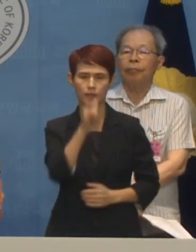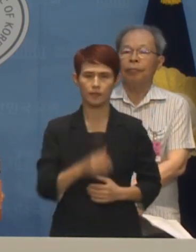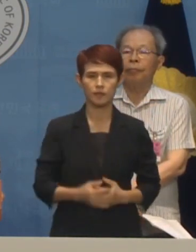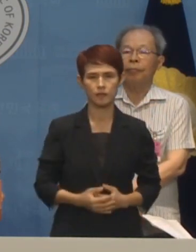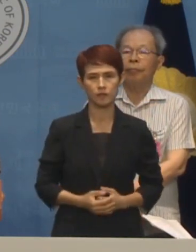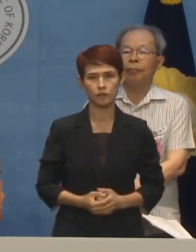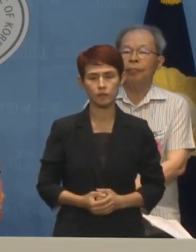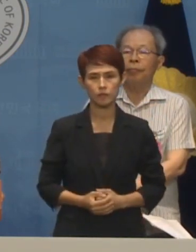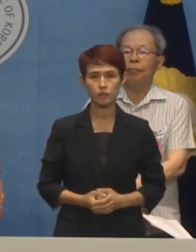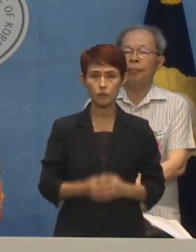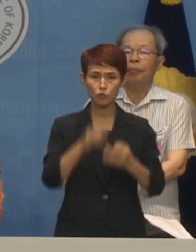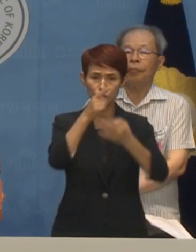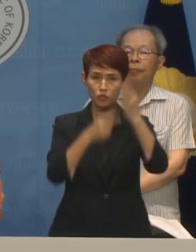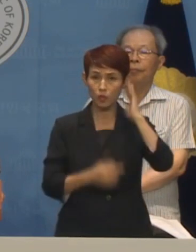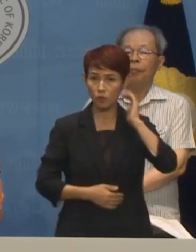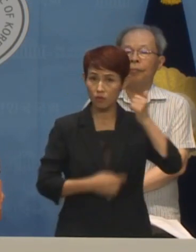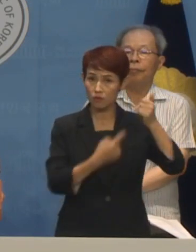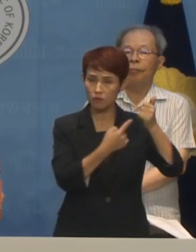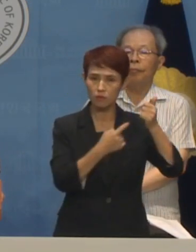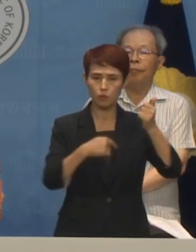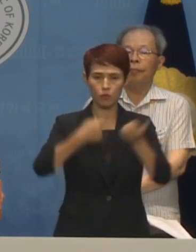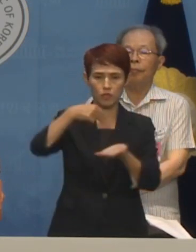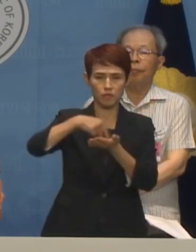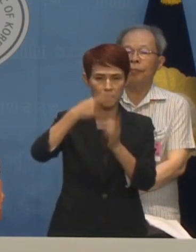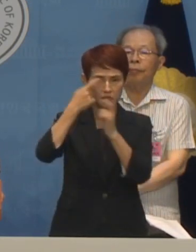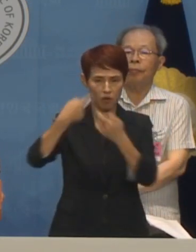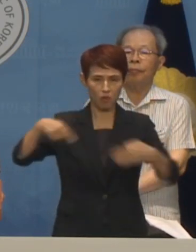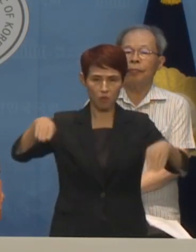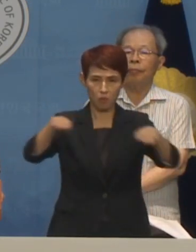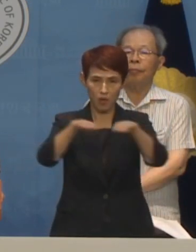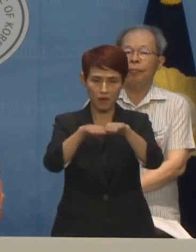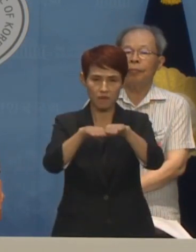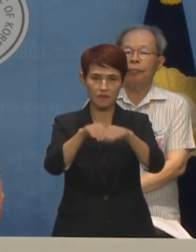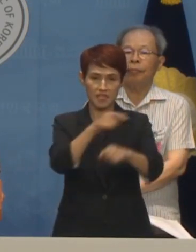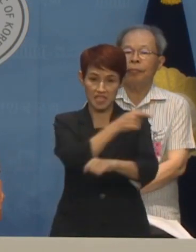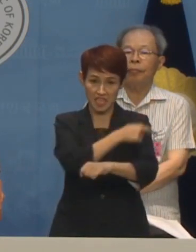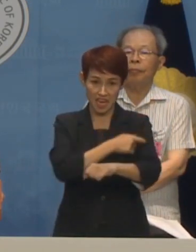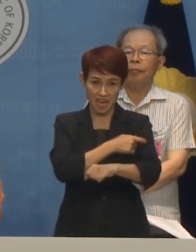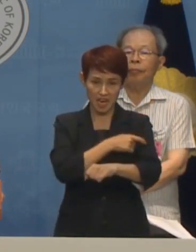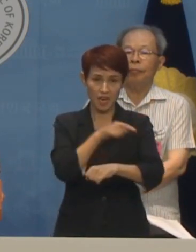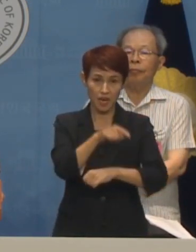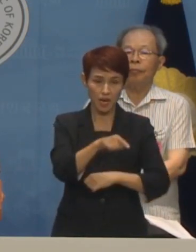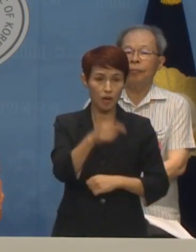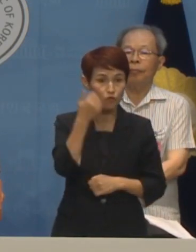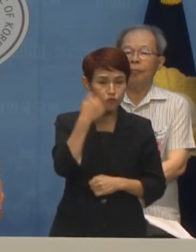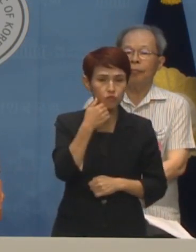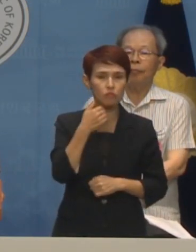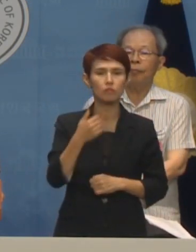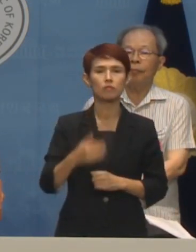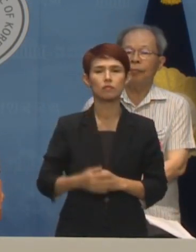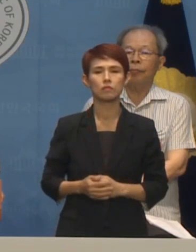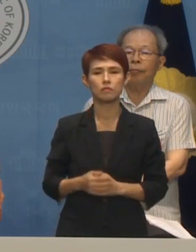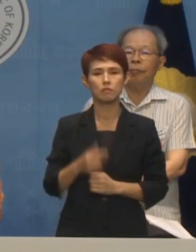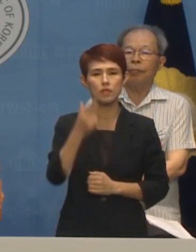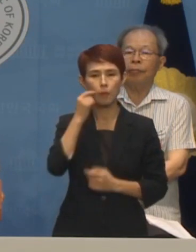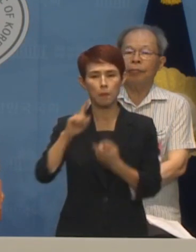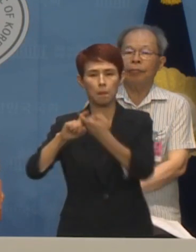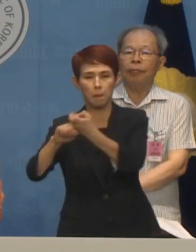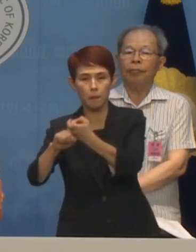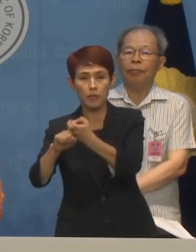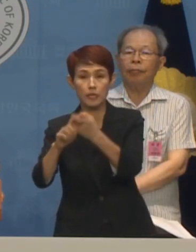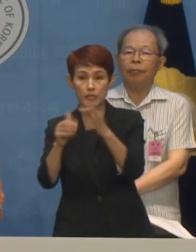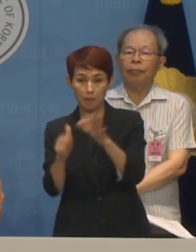앞서 윤석열 대통령은 독립기념관 이사에 뉴라이트의 뿌리격인 낙성대 경제연구소